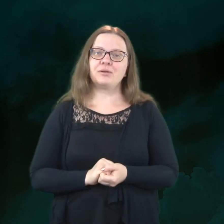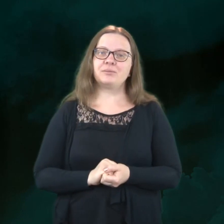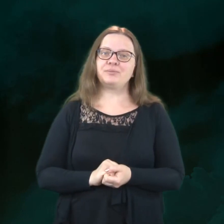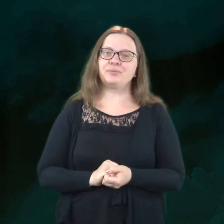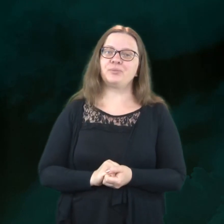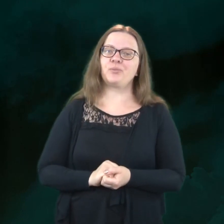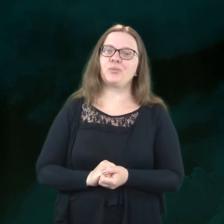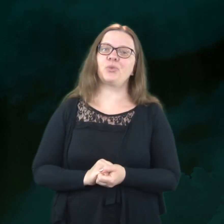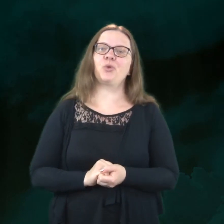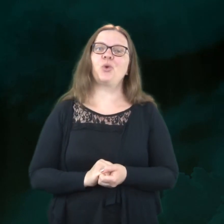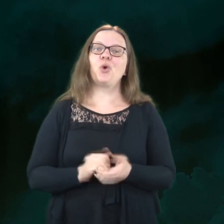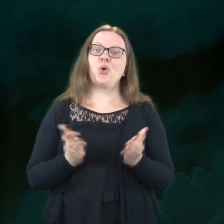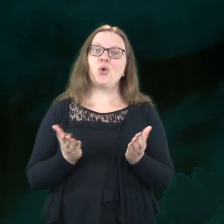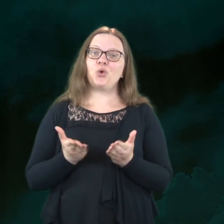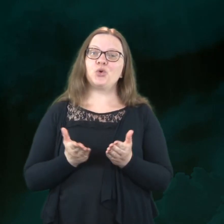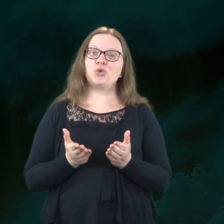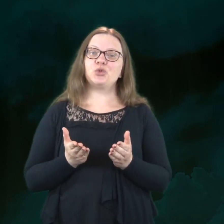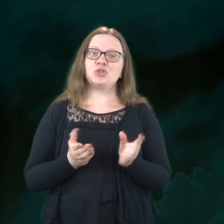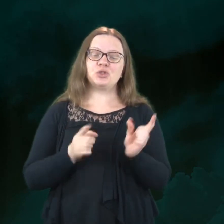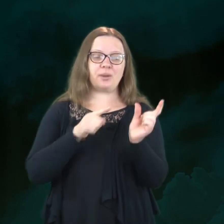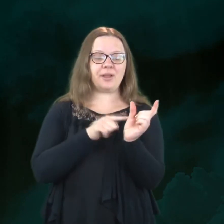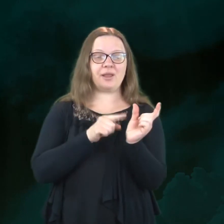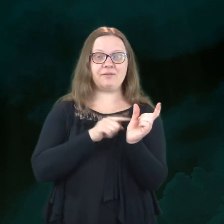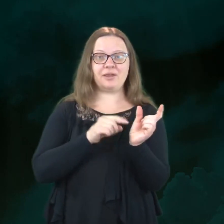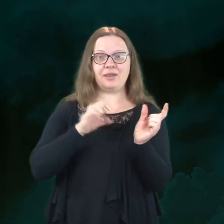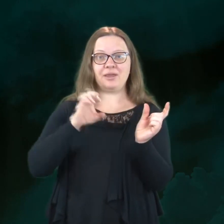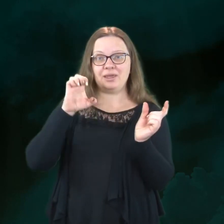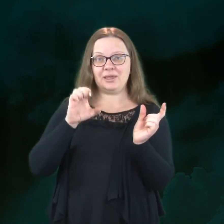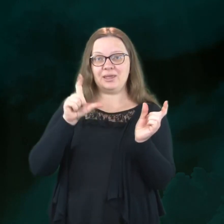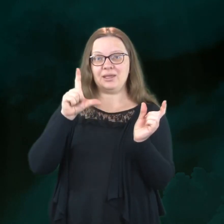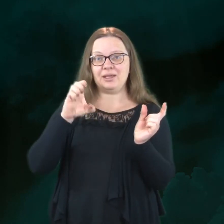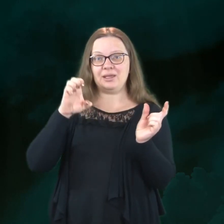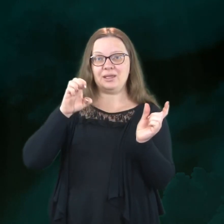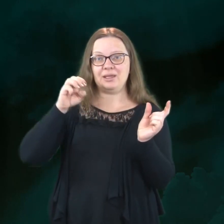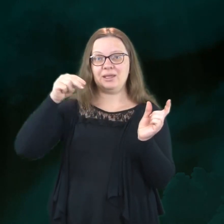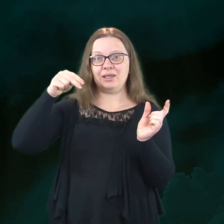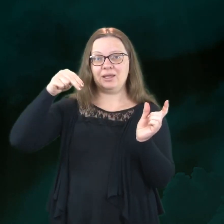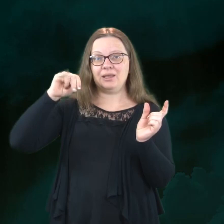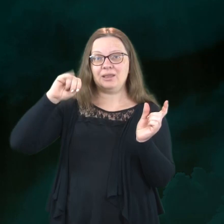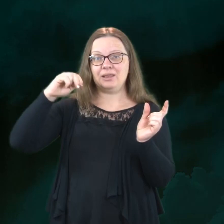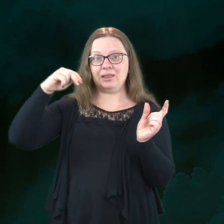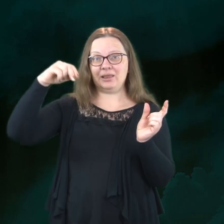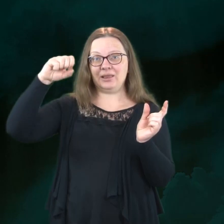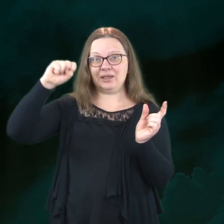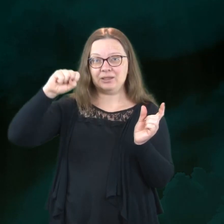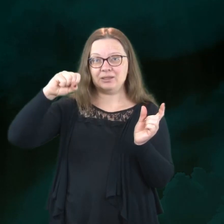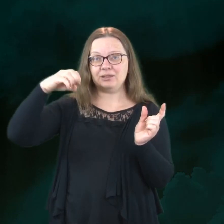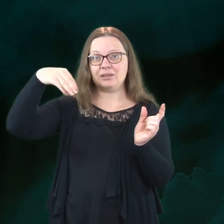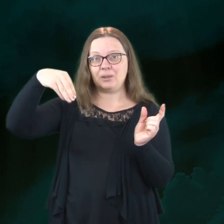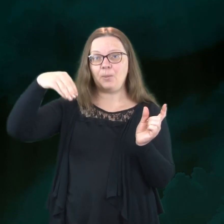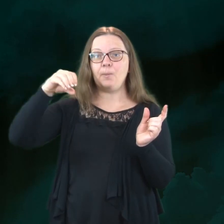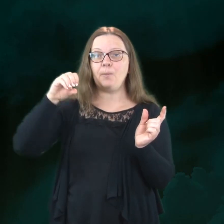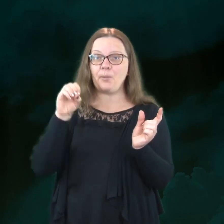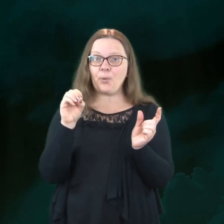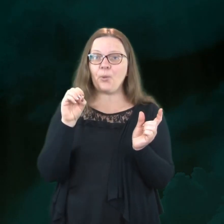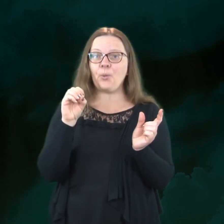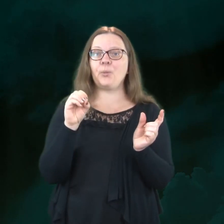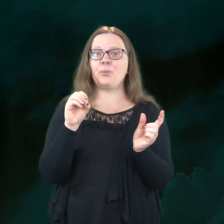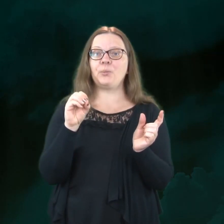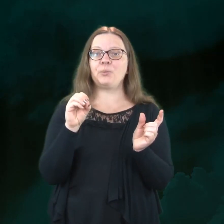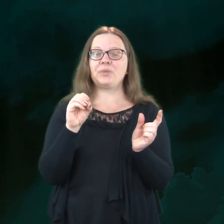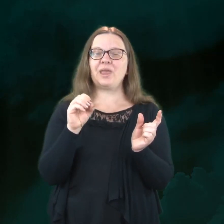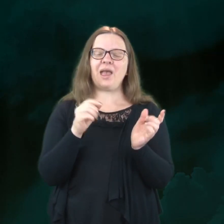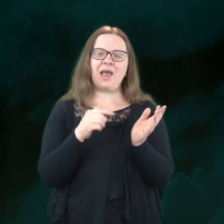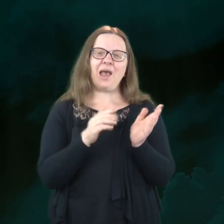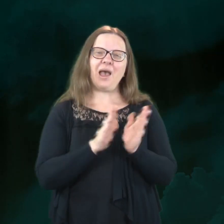chamado de helenismo. Por isso que às vezes na Bíblia chama as viúvas helenistas. Quer dizer, então, isso se